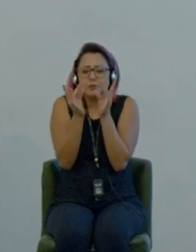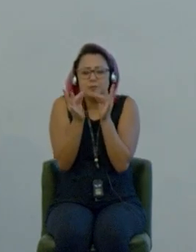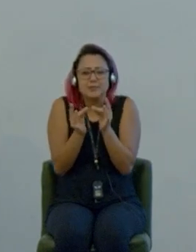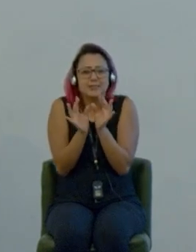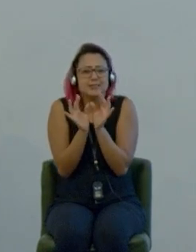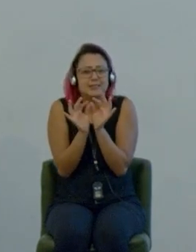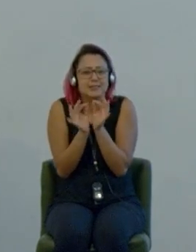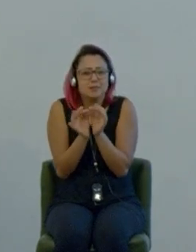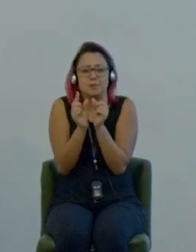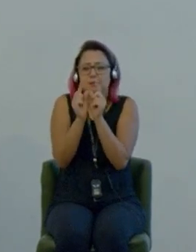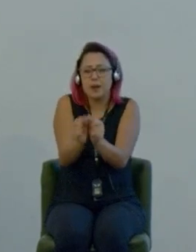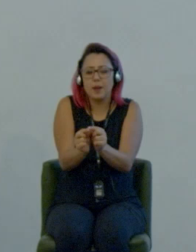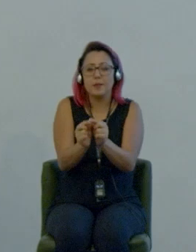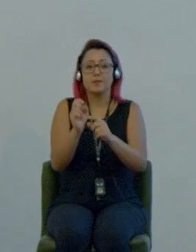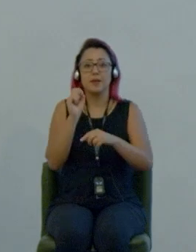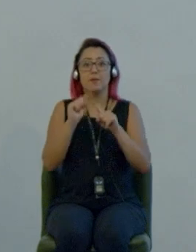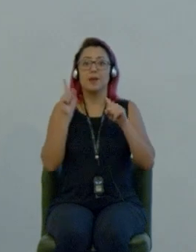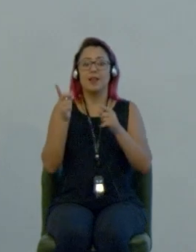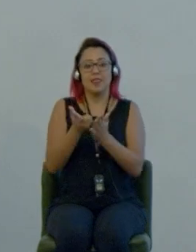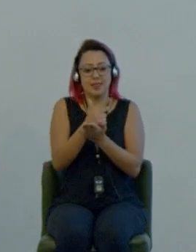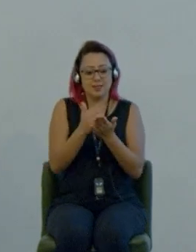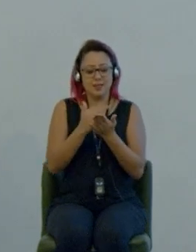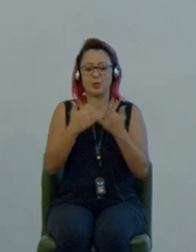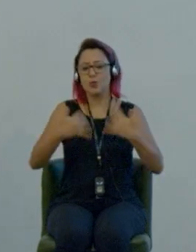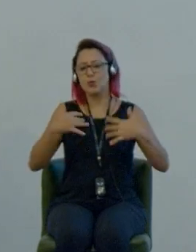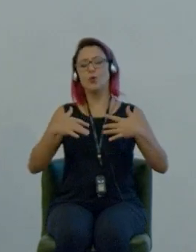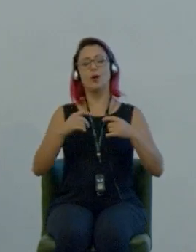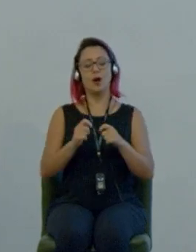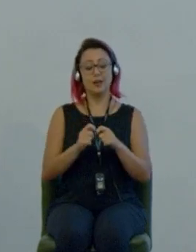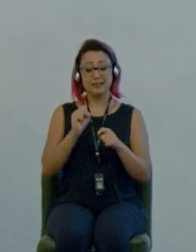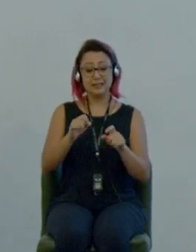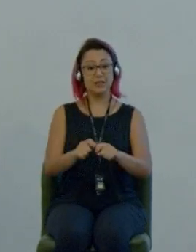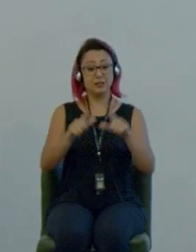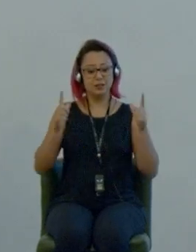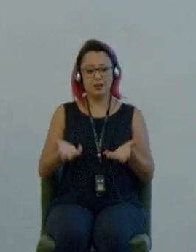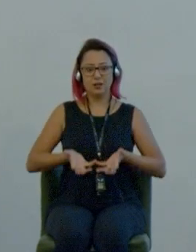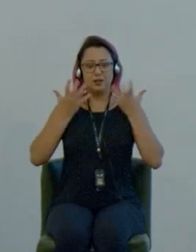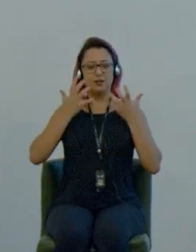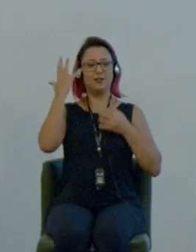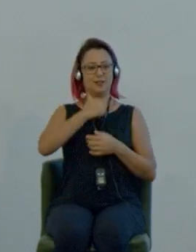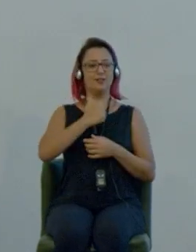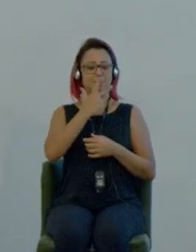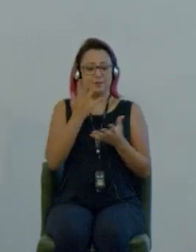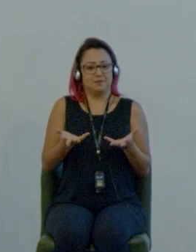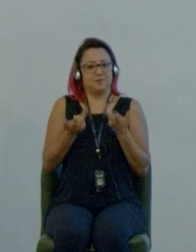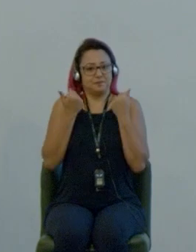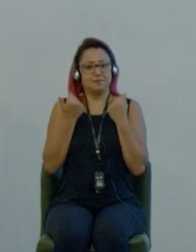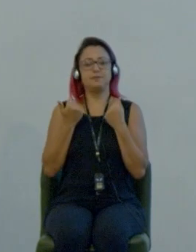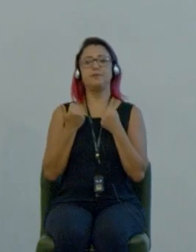d'intéressant. Je fais ce détour par Hooke pour vous dire que notre idée de Gaïa-graphie, c'est